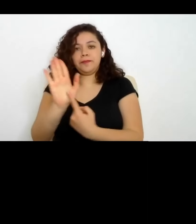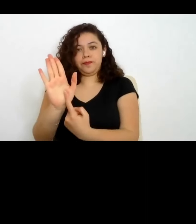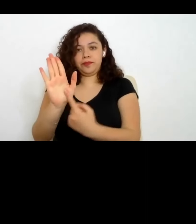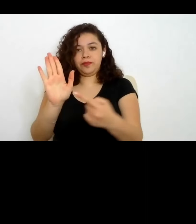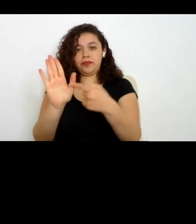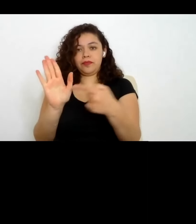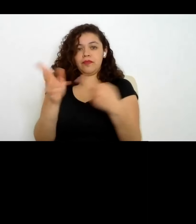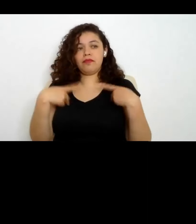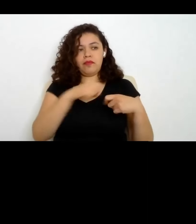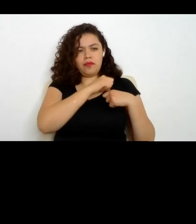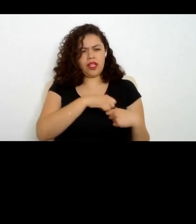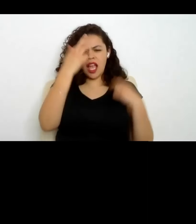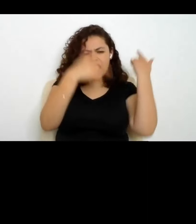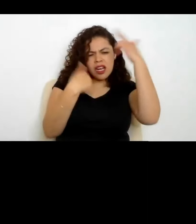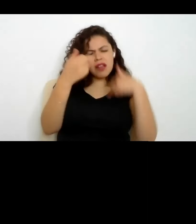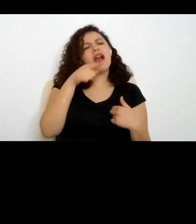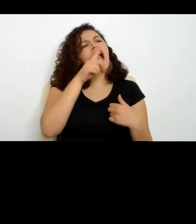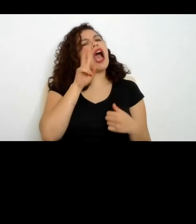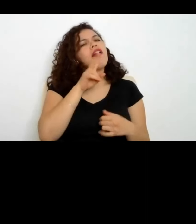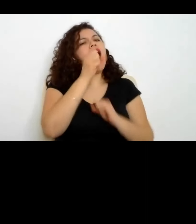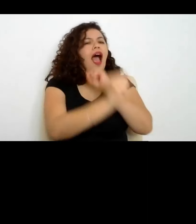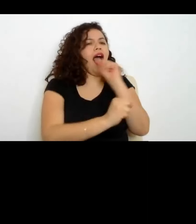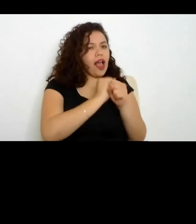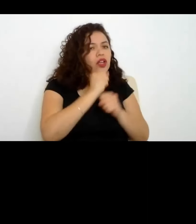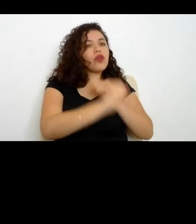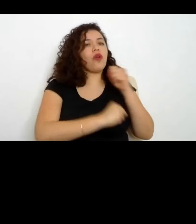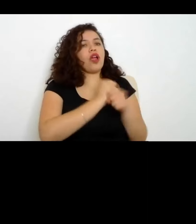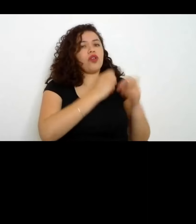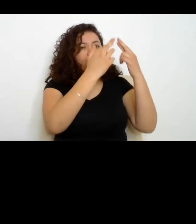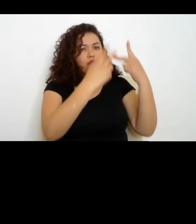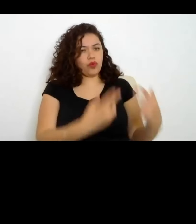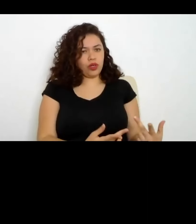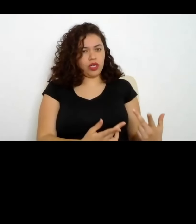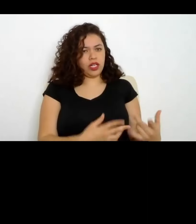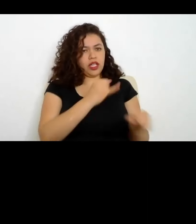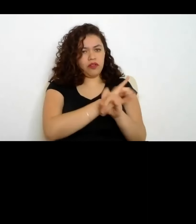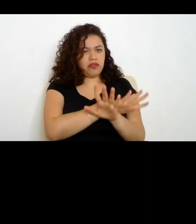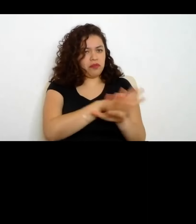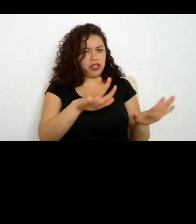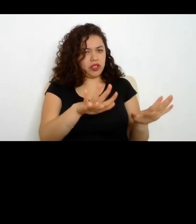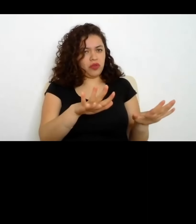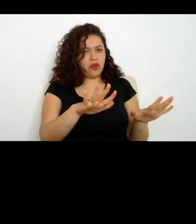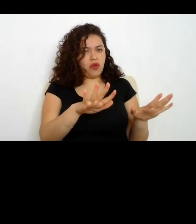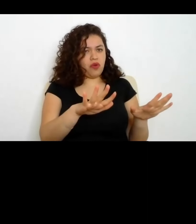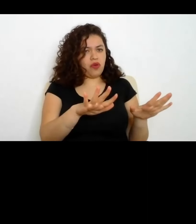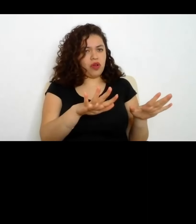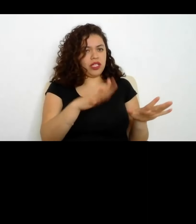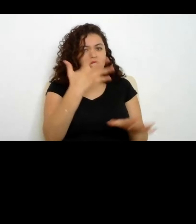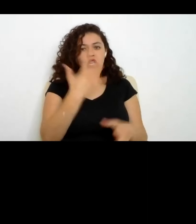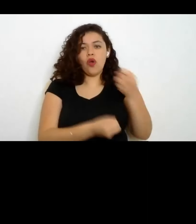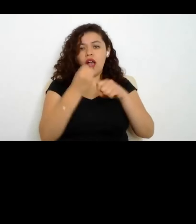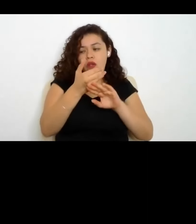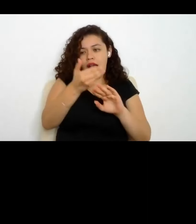una autoridad de que cada año tú destruyes toda la información de hace 5 años